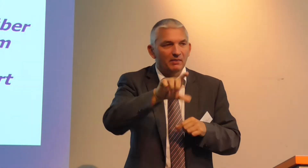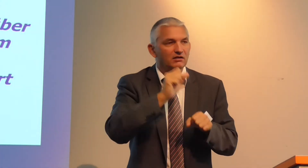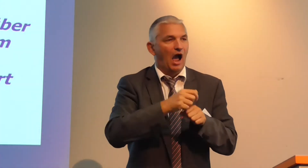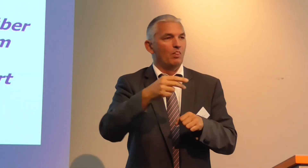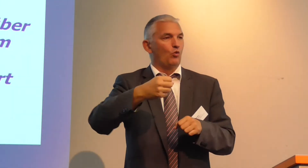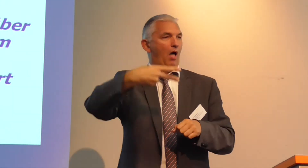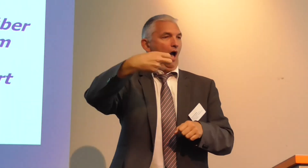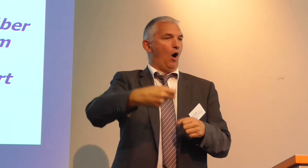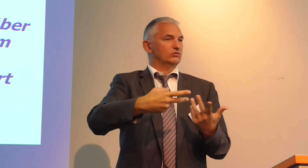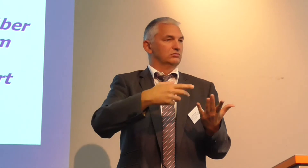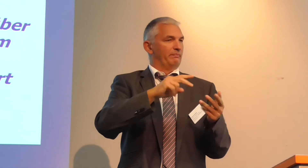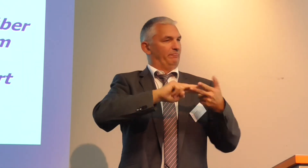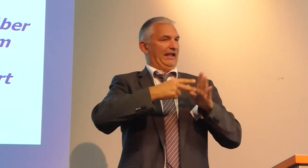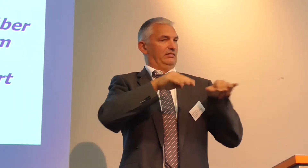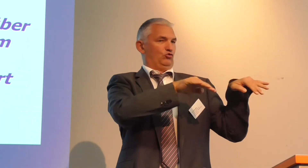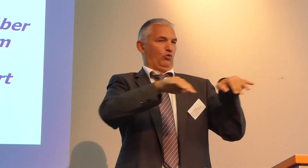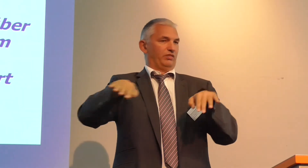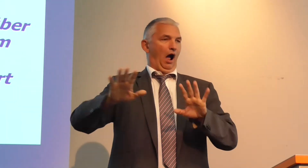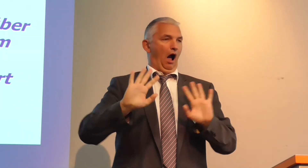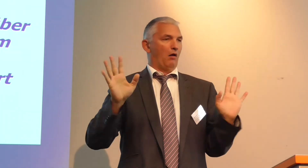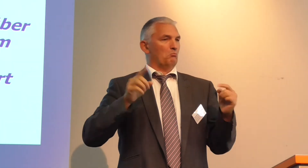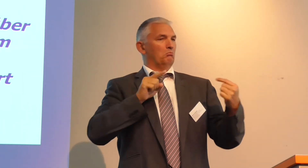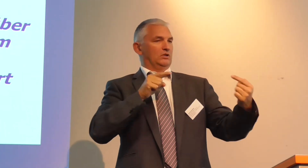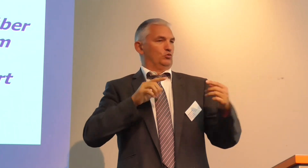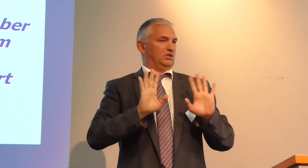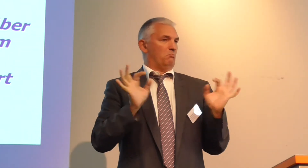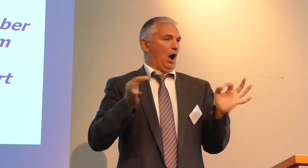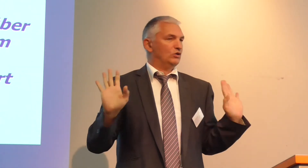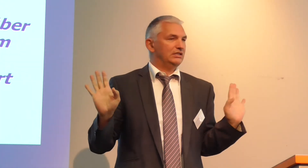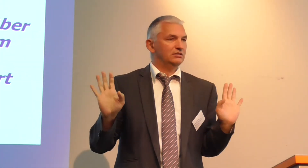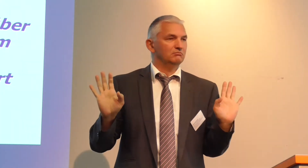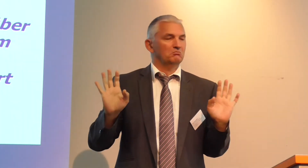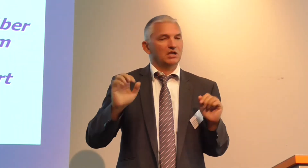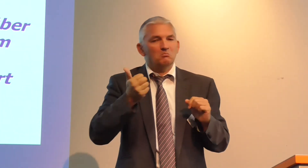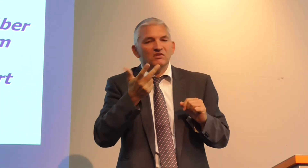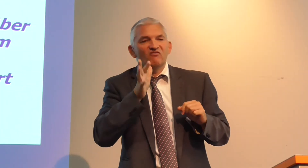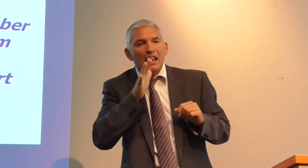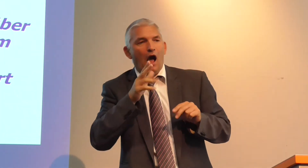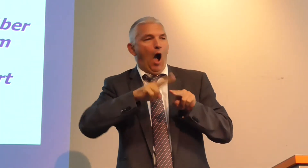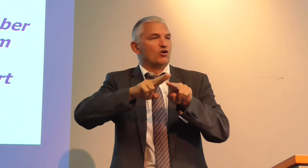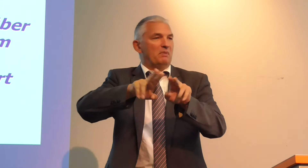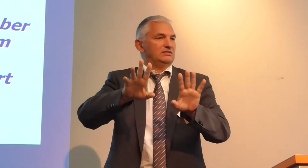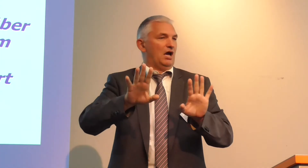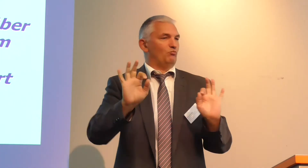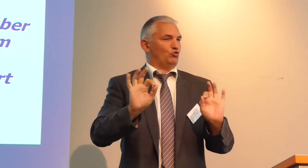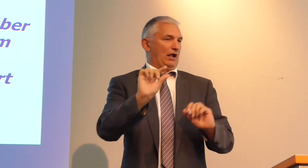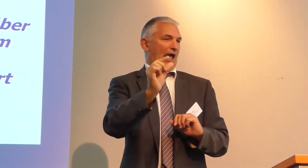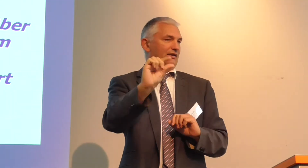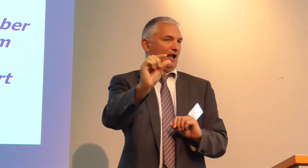hat Untertitel im Internet, die man an- und ausschalten kann. Also die technischen Möglichkeiten, ich glaube, darüber müssen wir nicht mehr diskutieren. Da ist jetzt nicht mehr